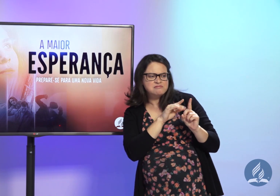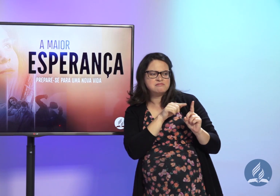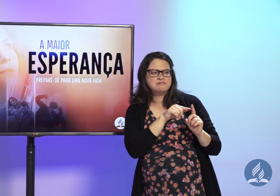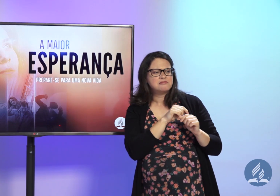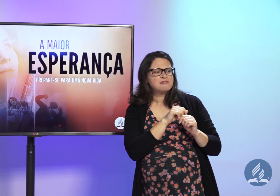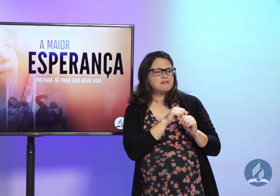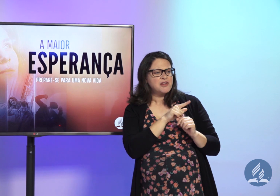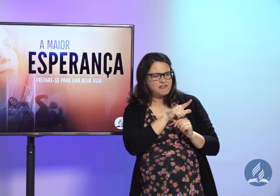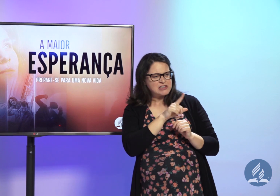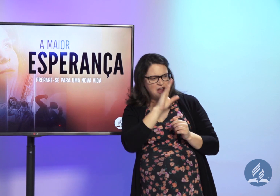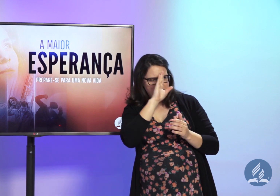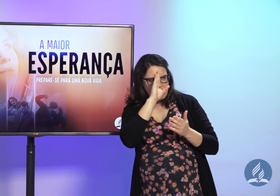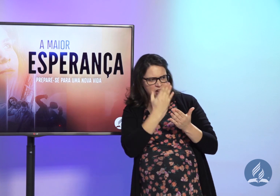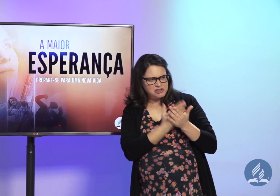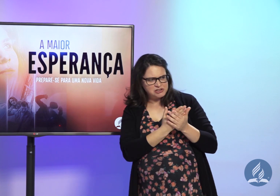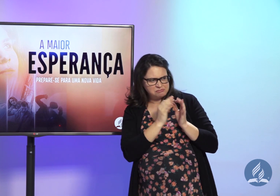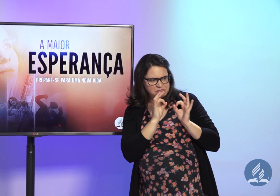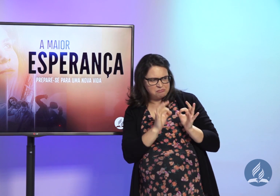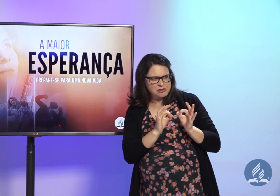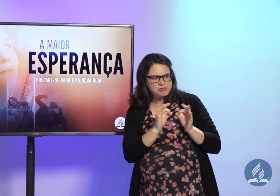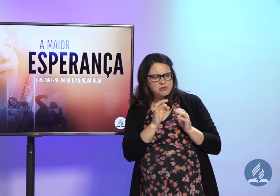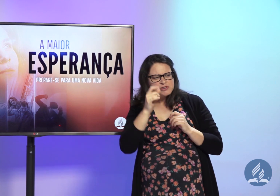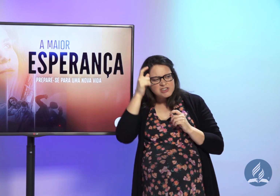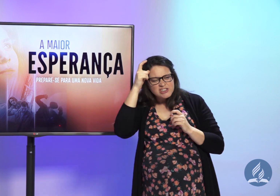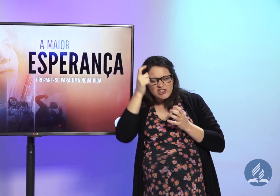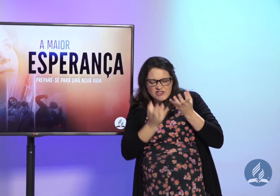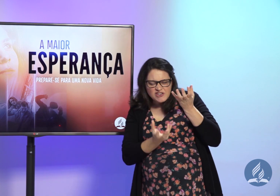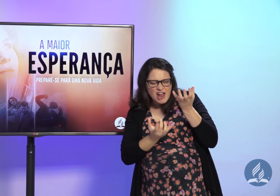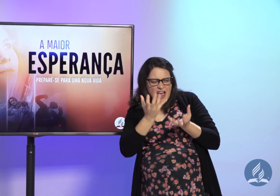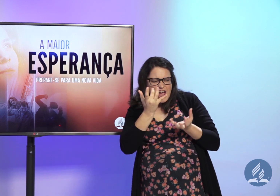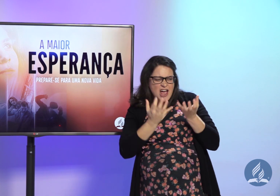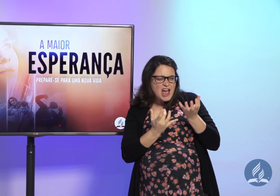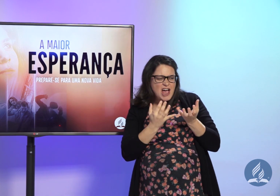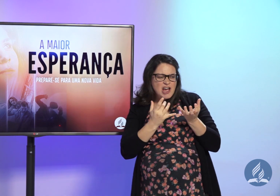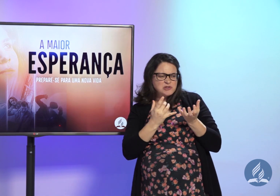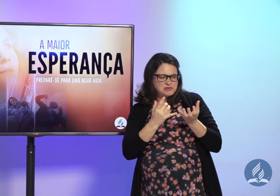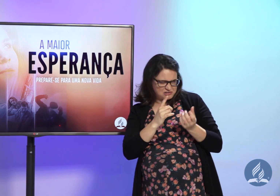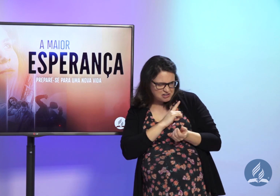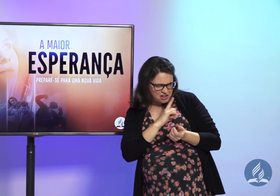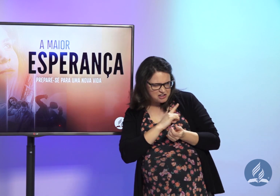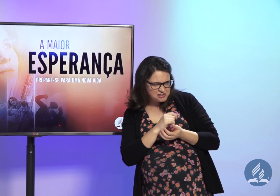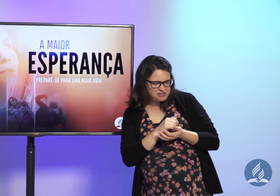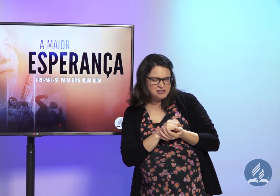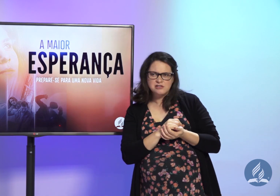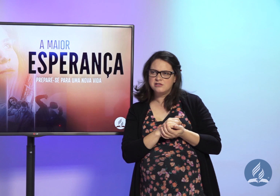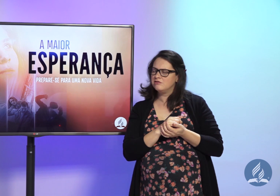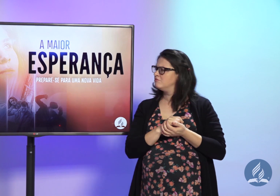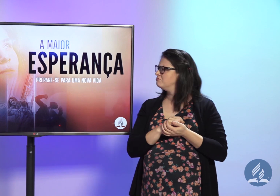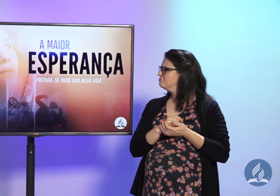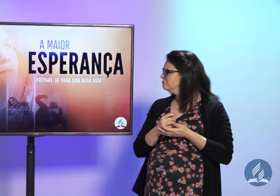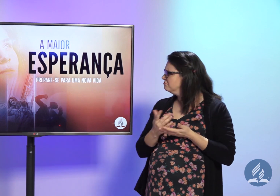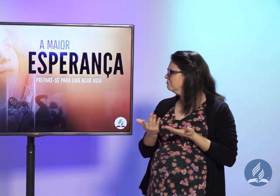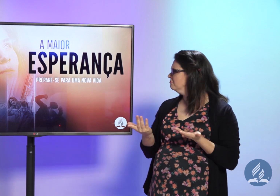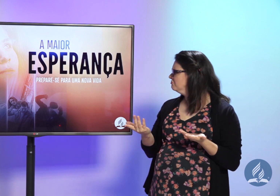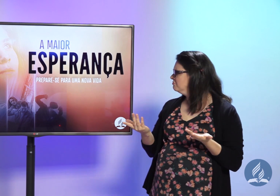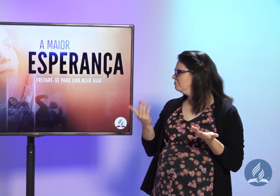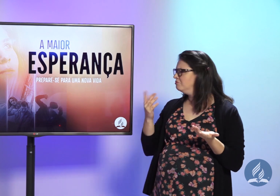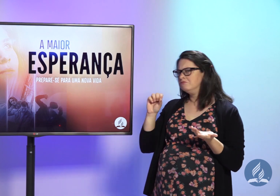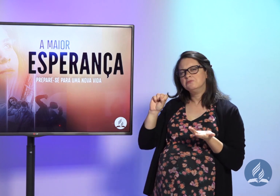dia que um amigo veio conversar com ele e perguntou se ele acreditava que existia o